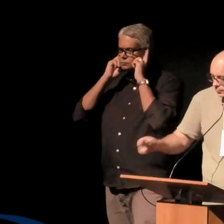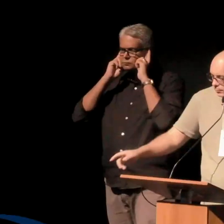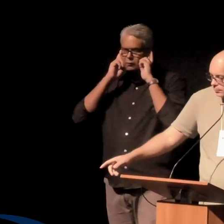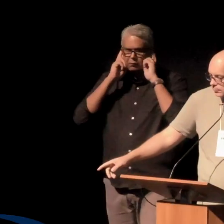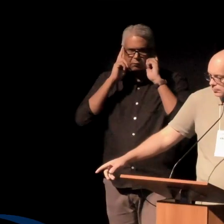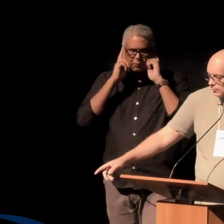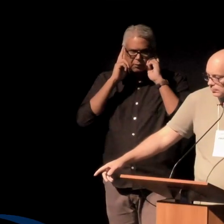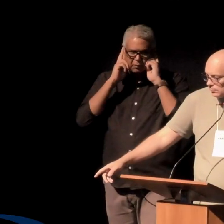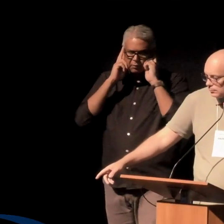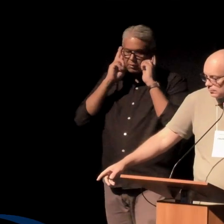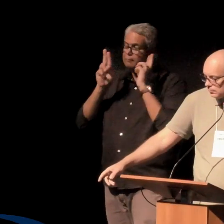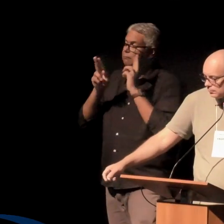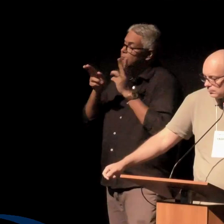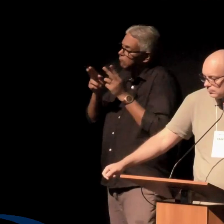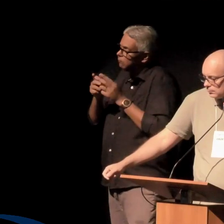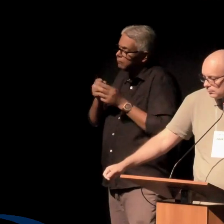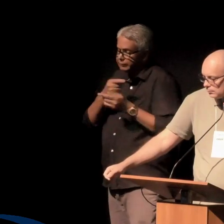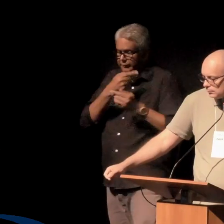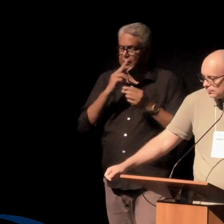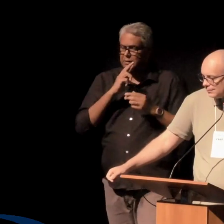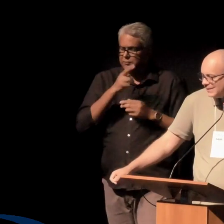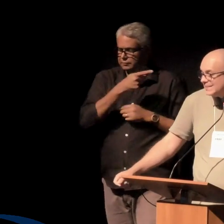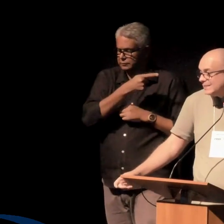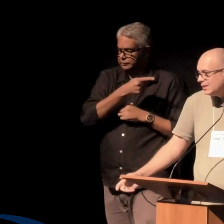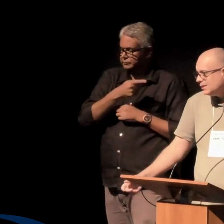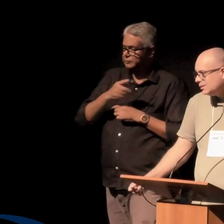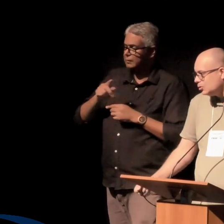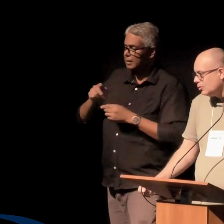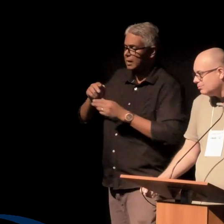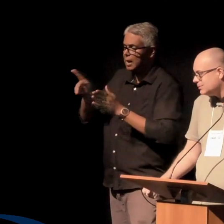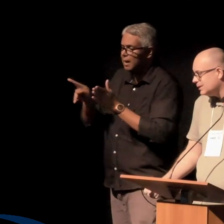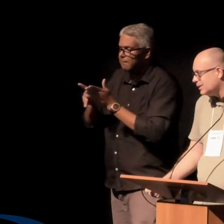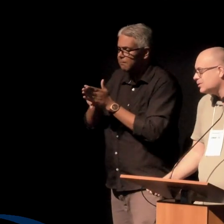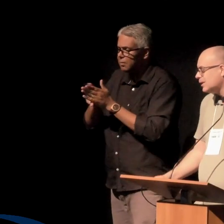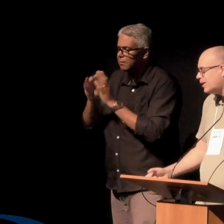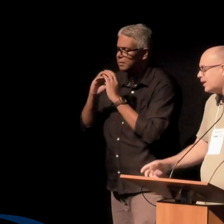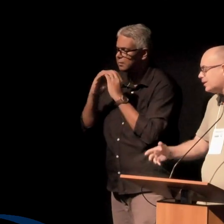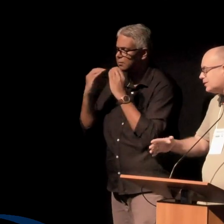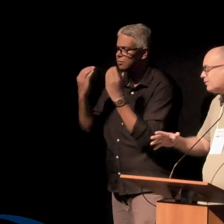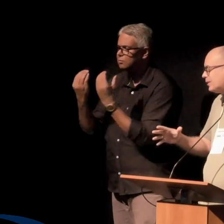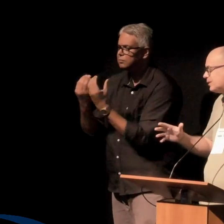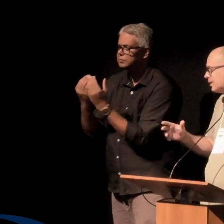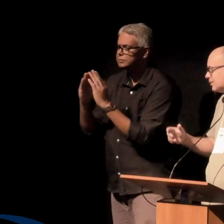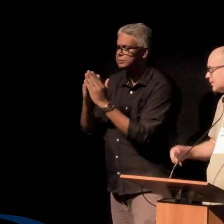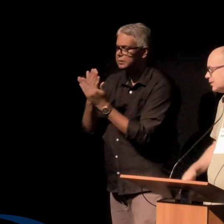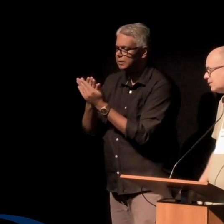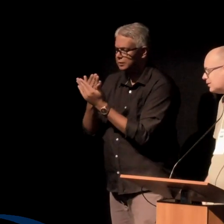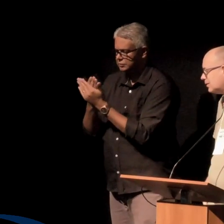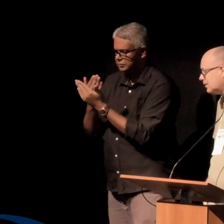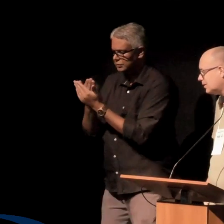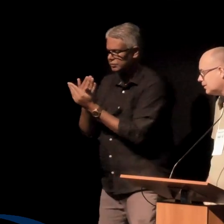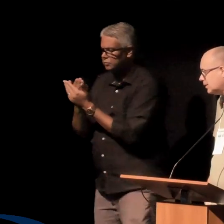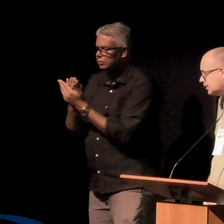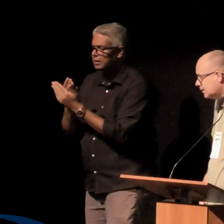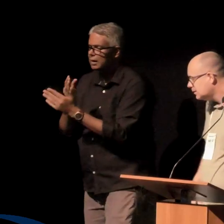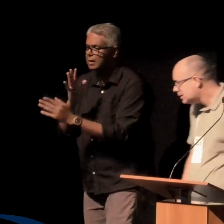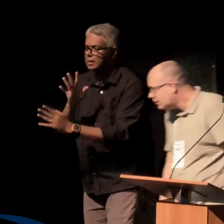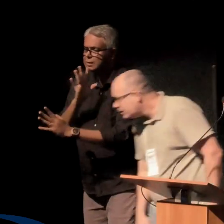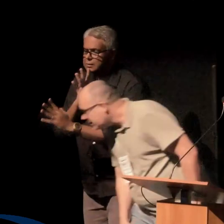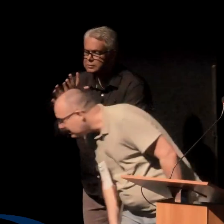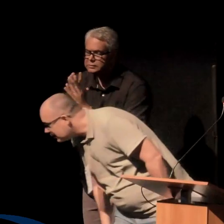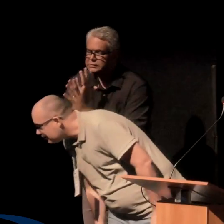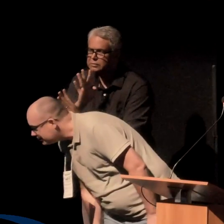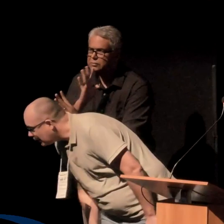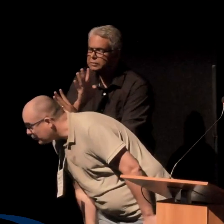não tem sombra de dúvidas né a própria comunidade escolar se conhece né você tem ali a rotina né